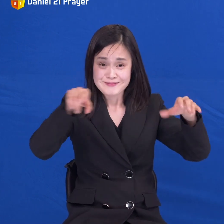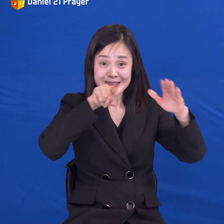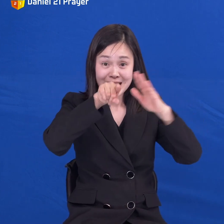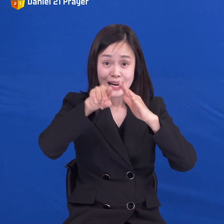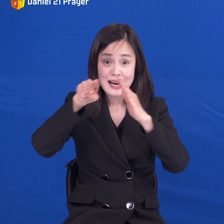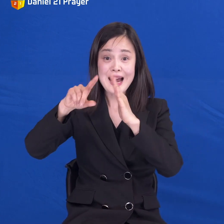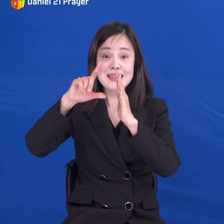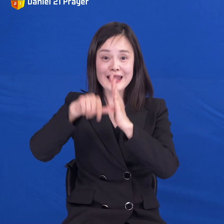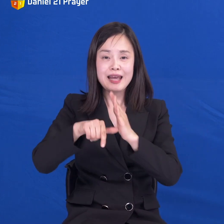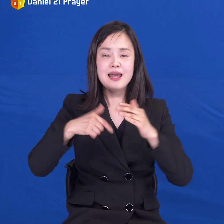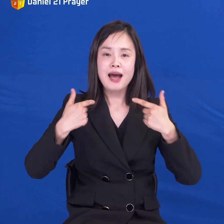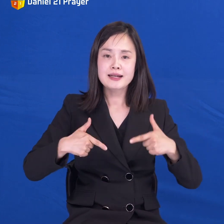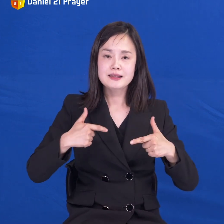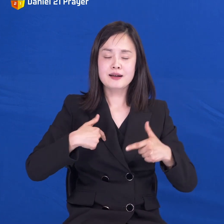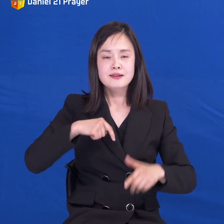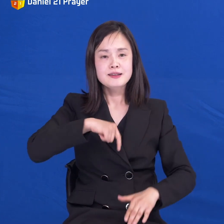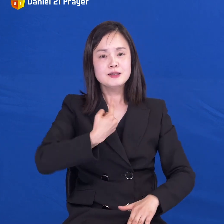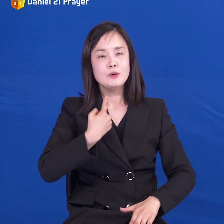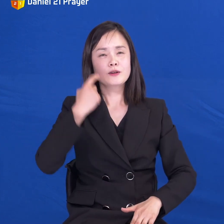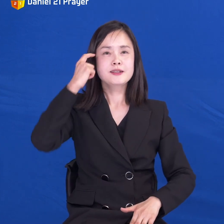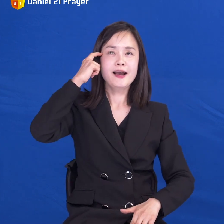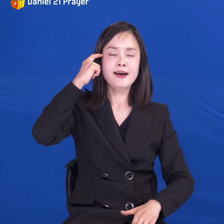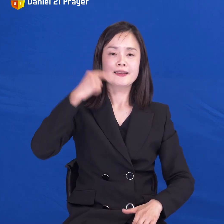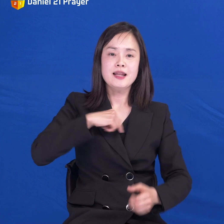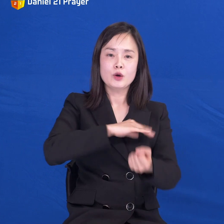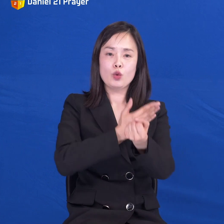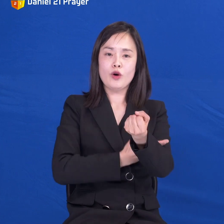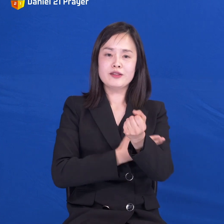나는 권능의 사람이야.